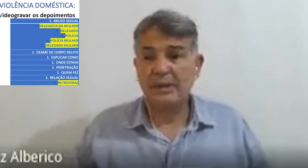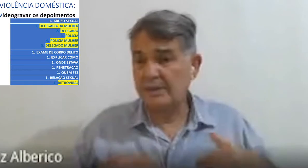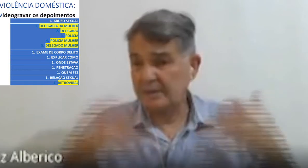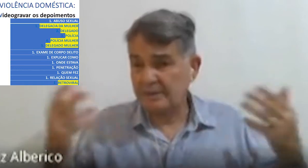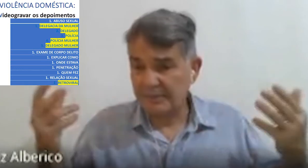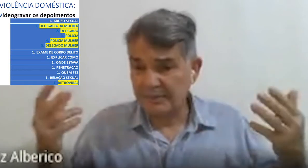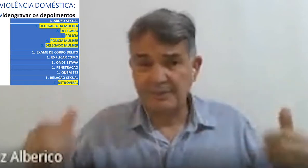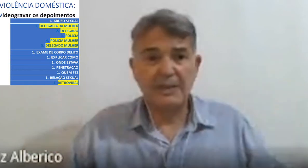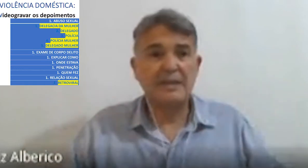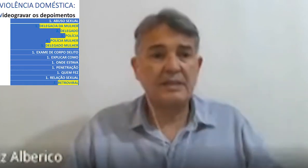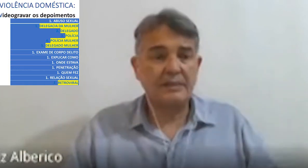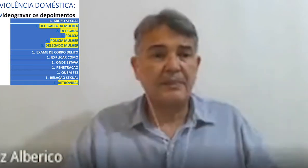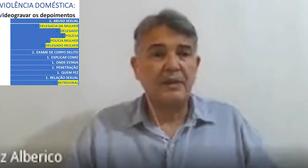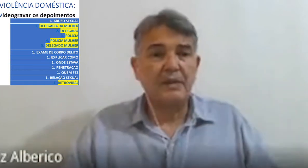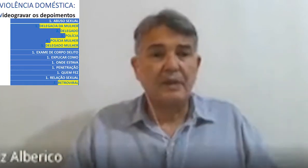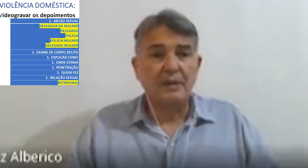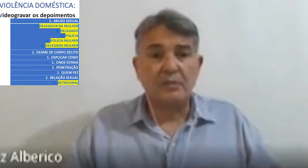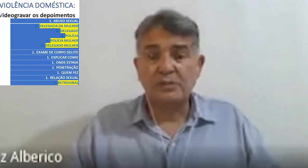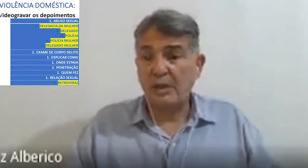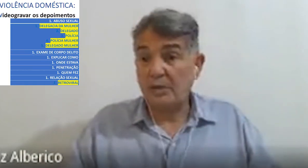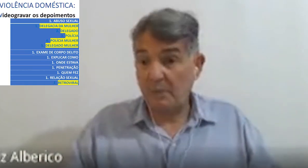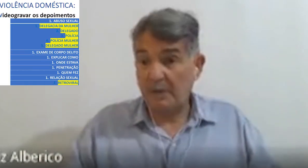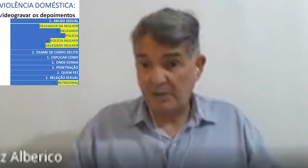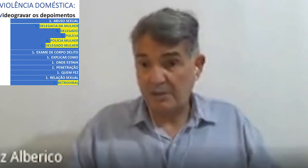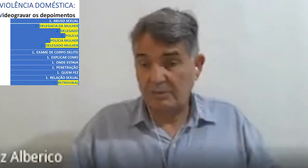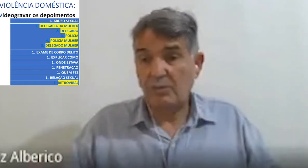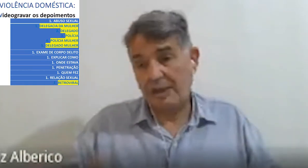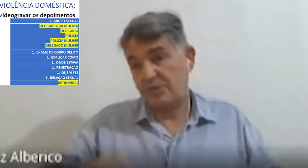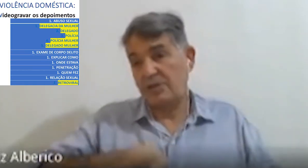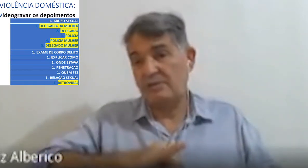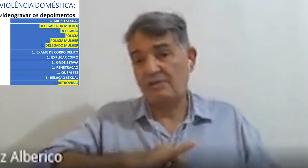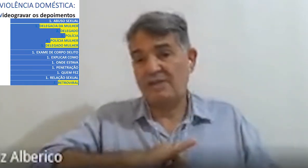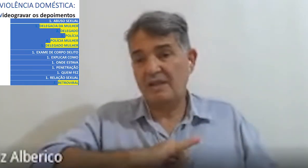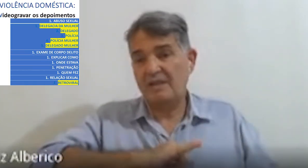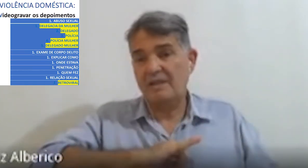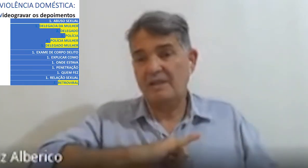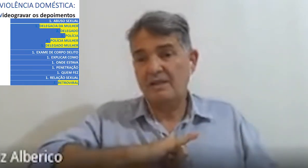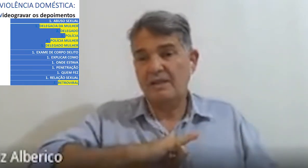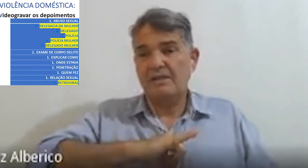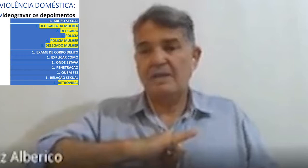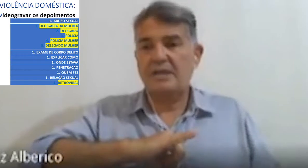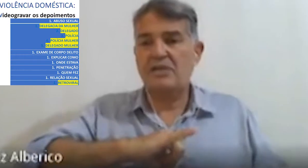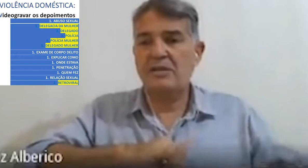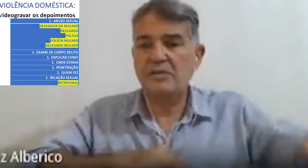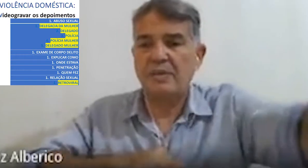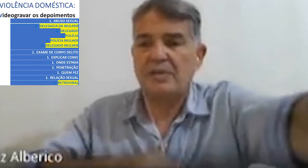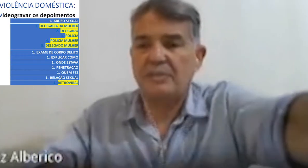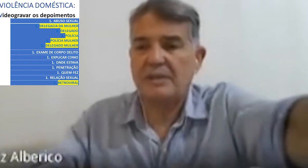Mas, paciência. Então, o sinal de pênis, no caso, a gente vai fazer nessa região, deixa eu baixar mais